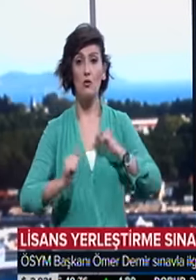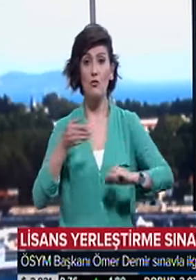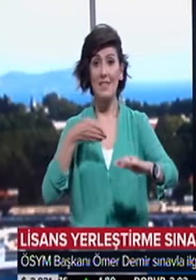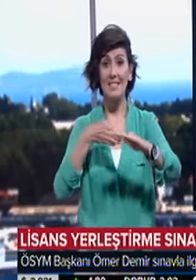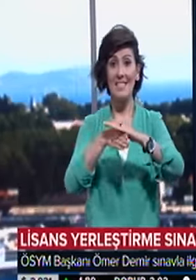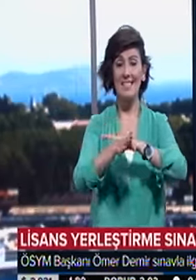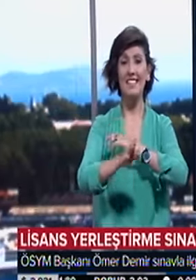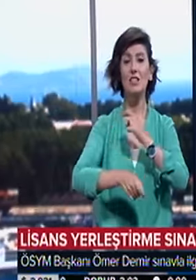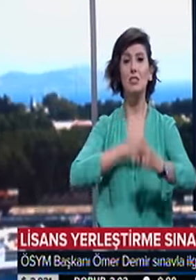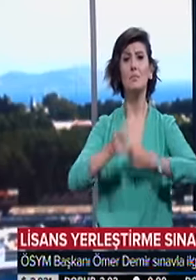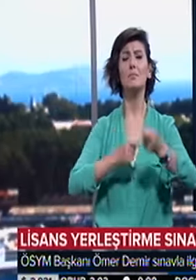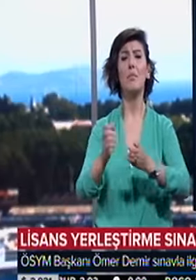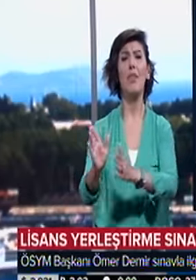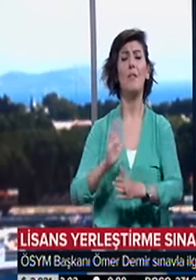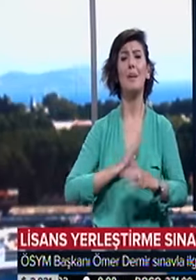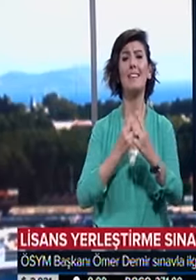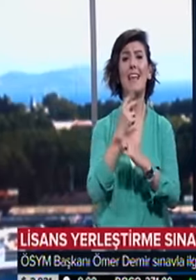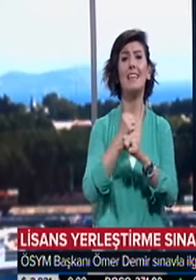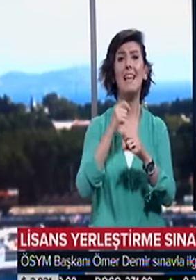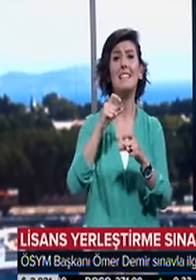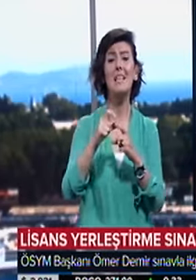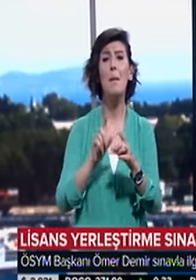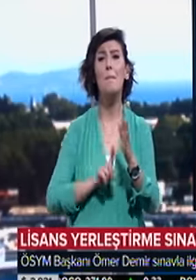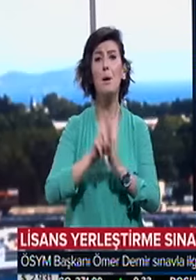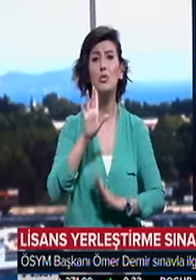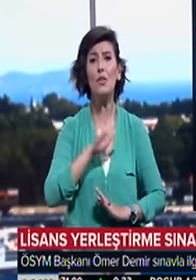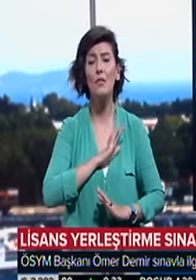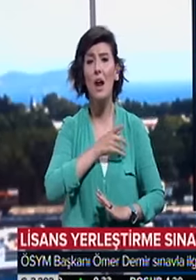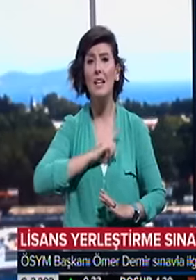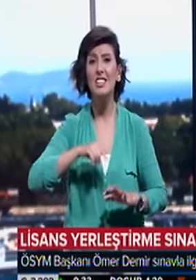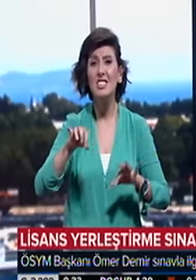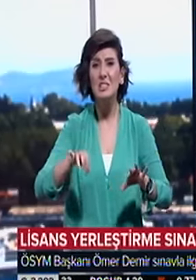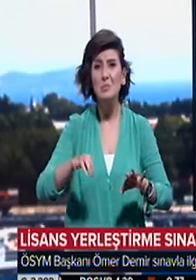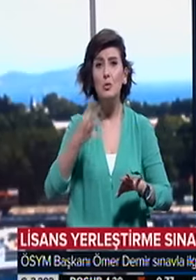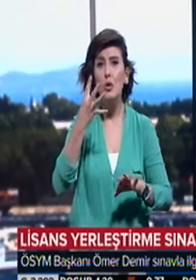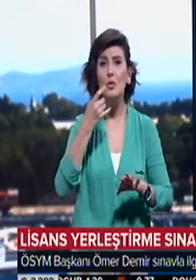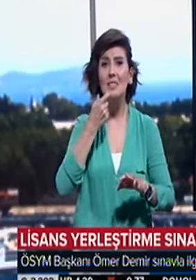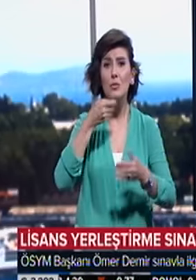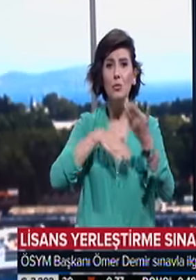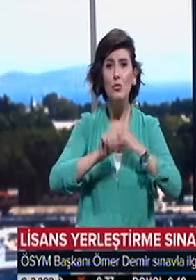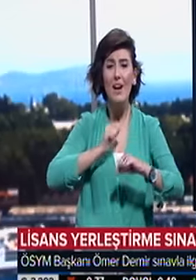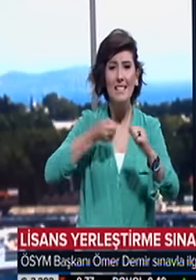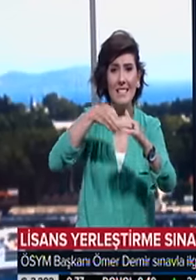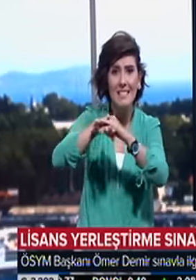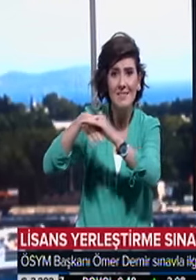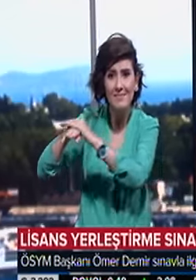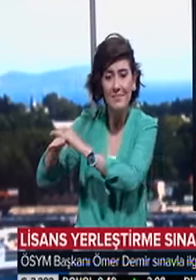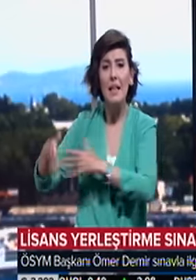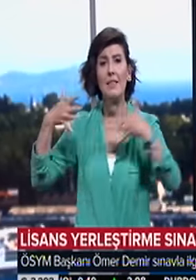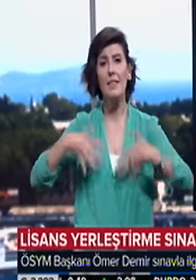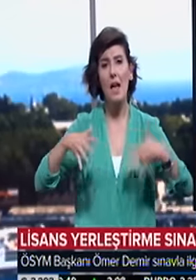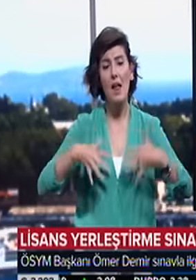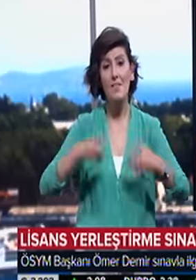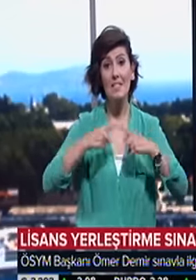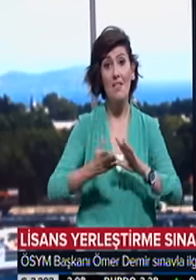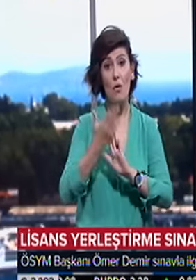Üniversiteye giriş maratonu devam ediyor. YGS'de başarı sağlayan adaylar şimdi de lisans yerleştirme sınavında ter dökecek. Sınav